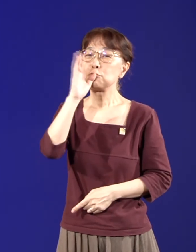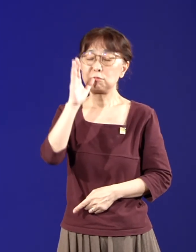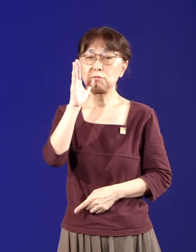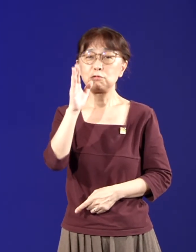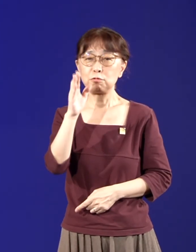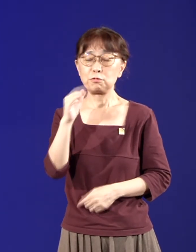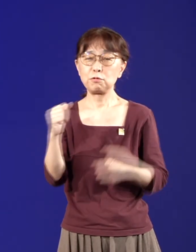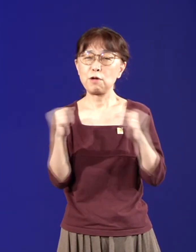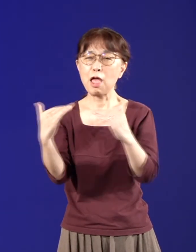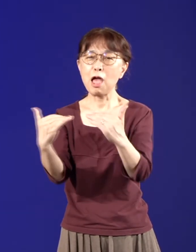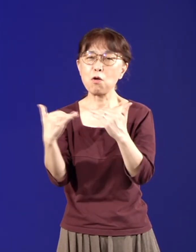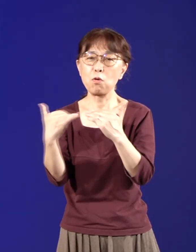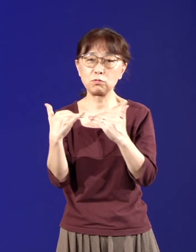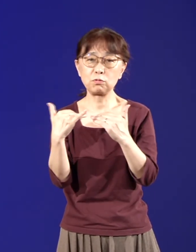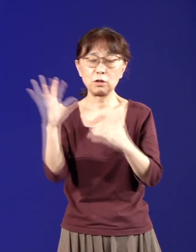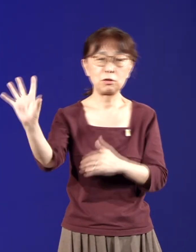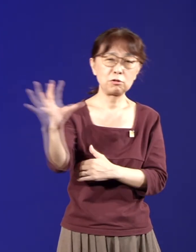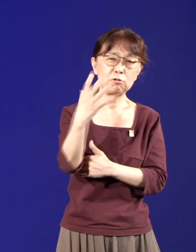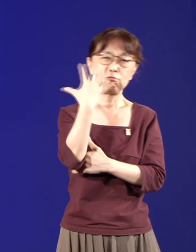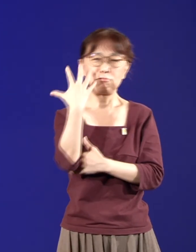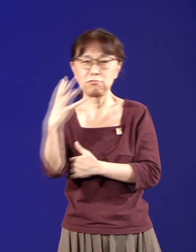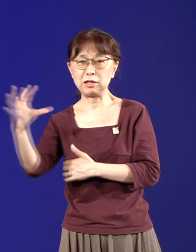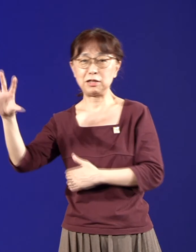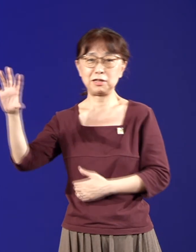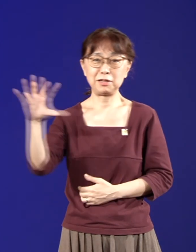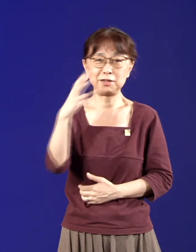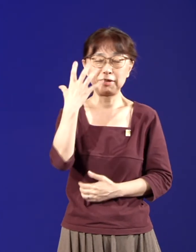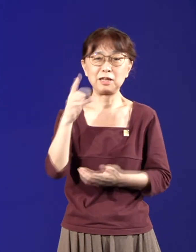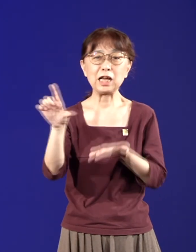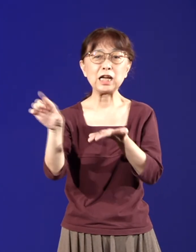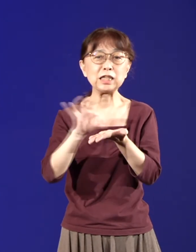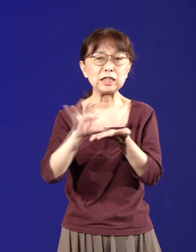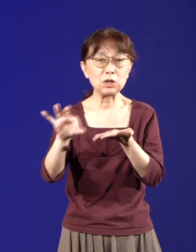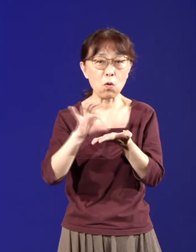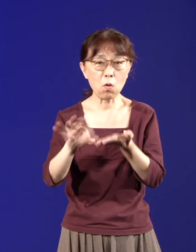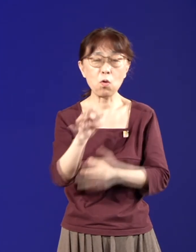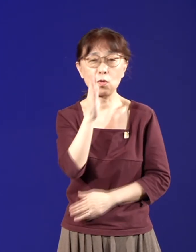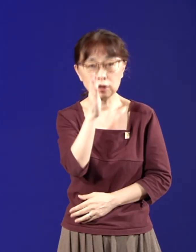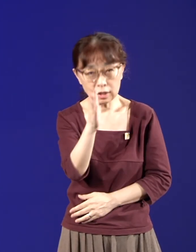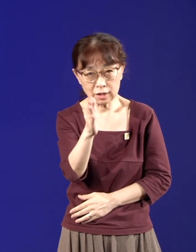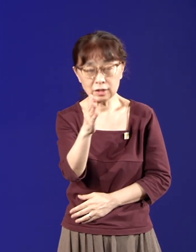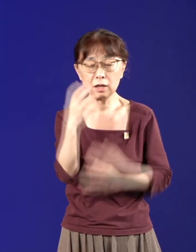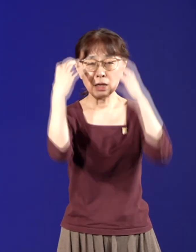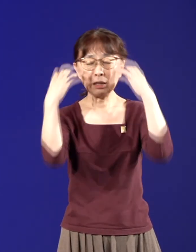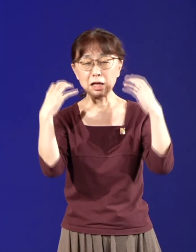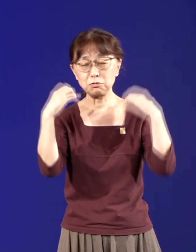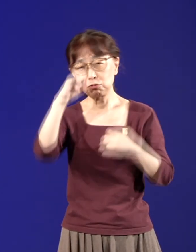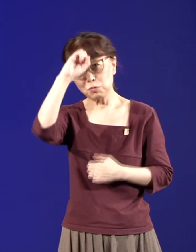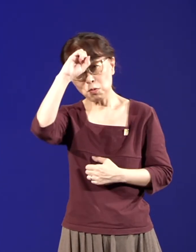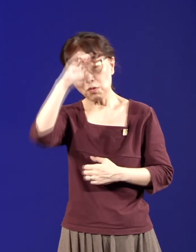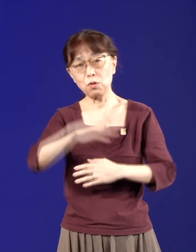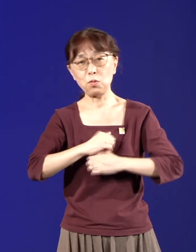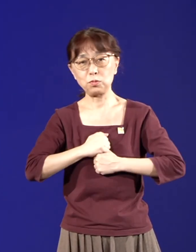風機などの利用をいただいて、熱中症にもですね、ご注意をいただき